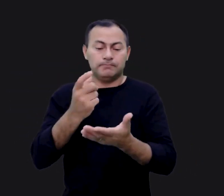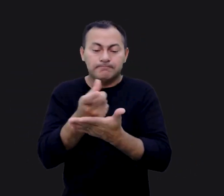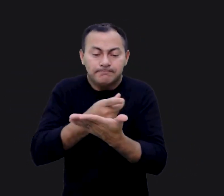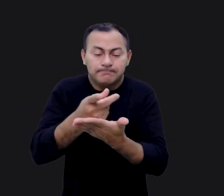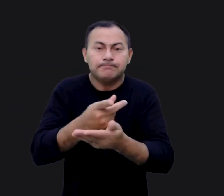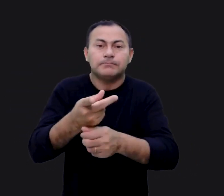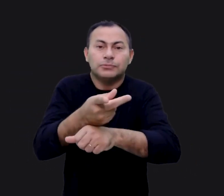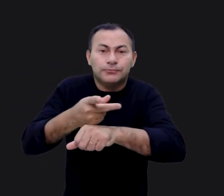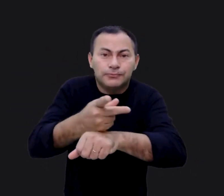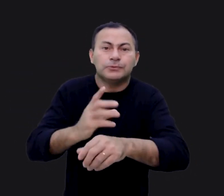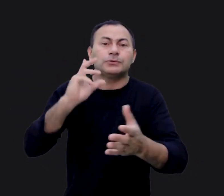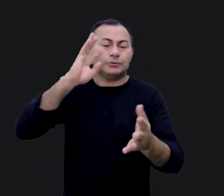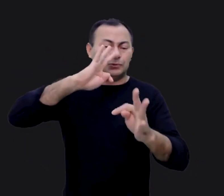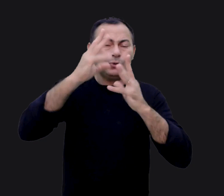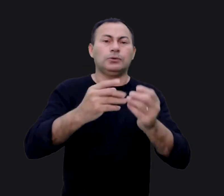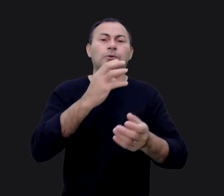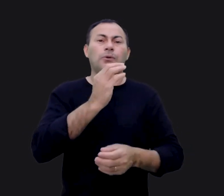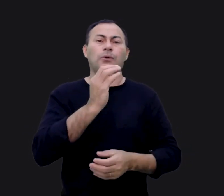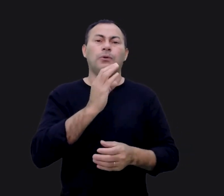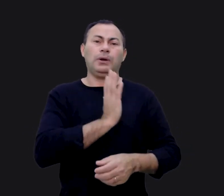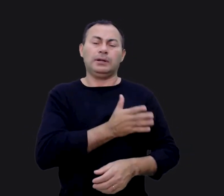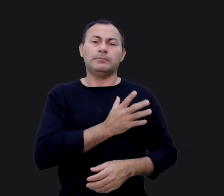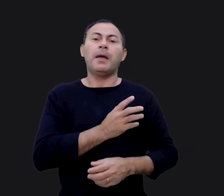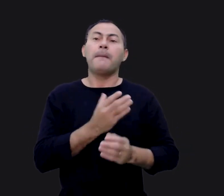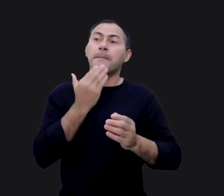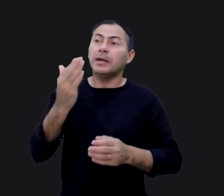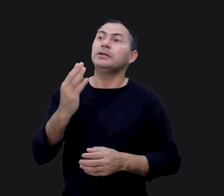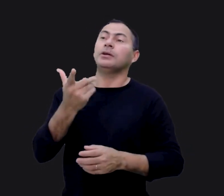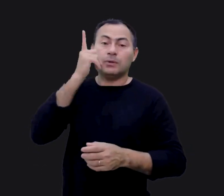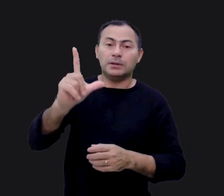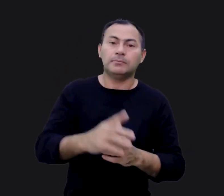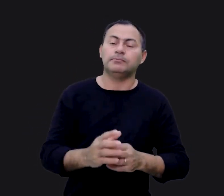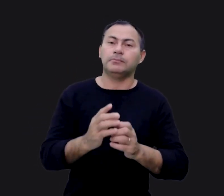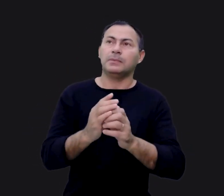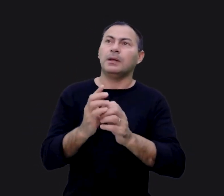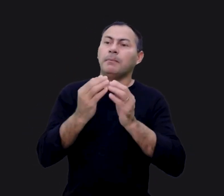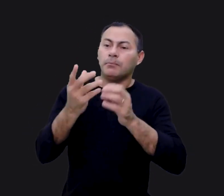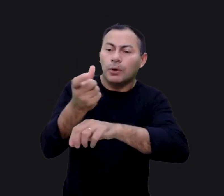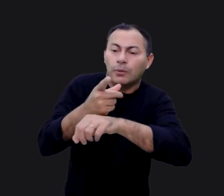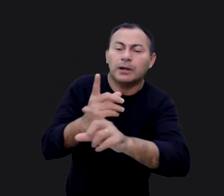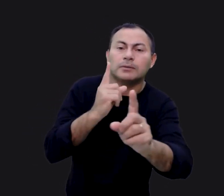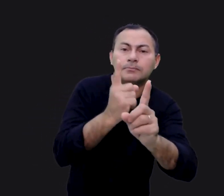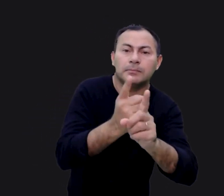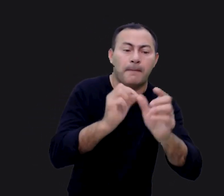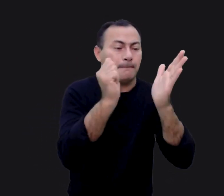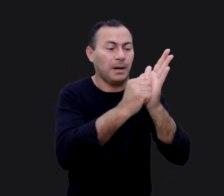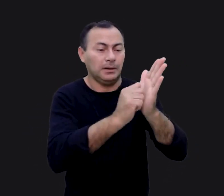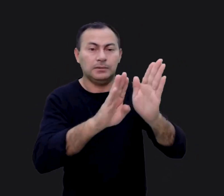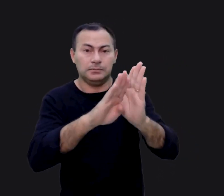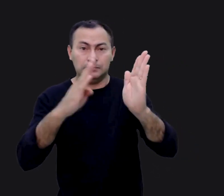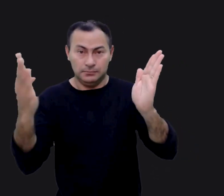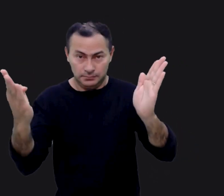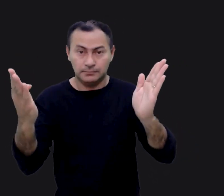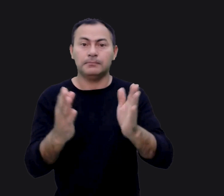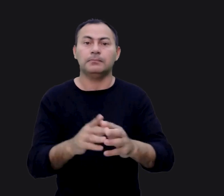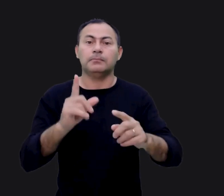o coração. Jesus disse, pedi e dar-se-vos-á, buscai e achareis. Batei e abrir-se-vos-á,